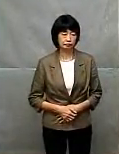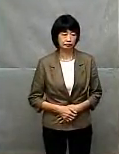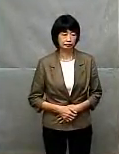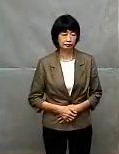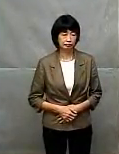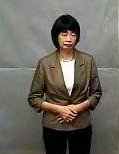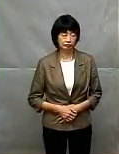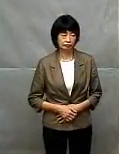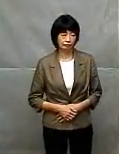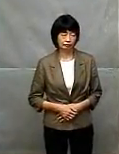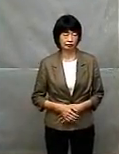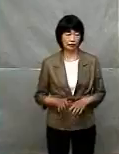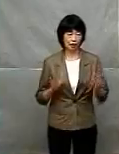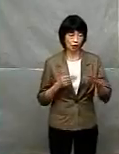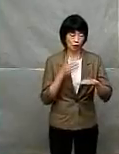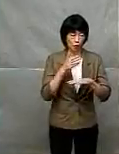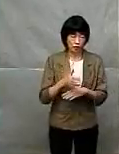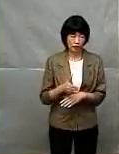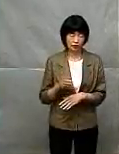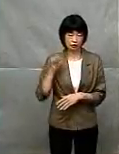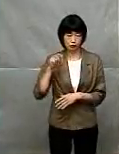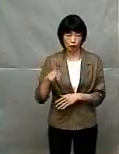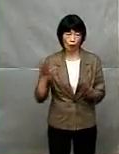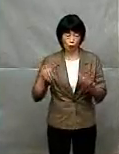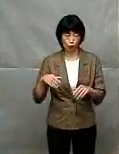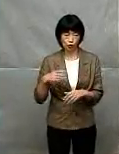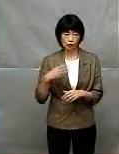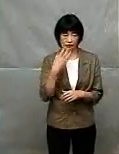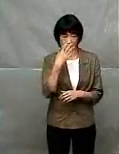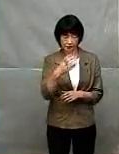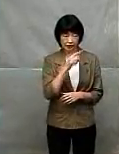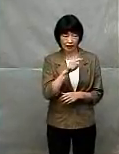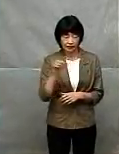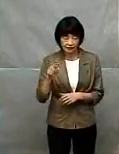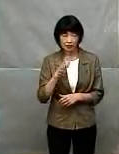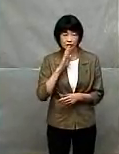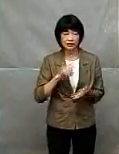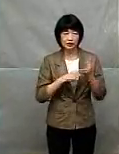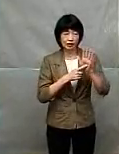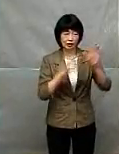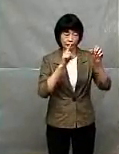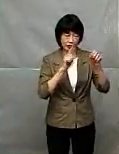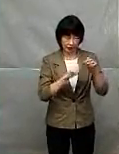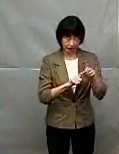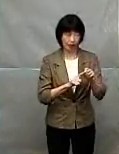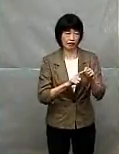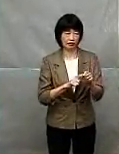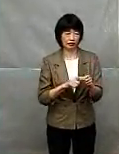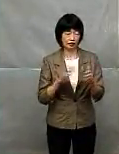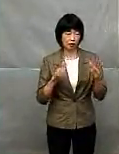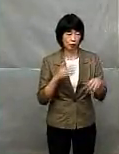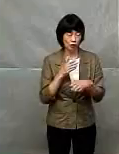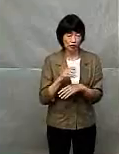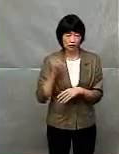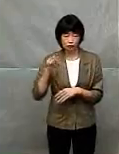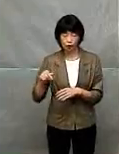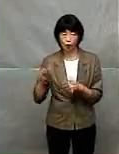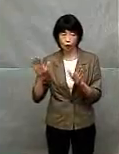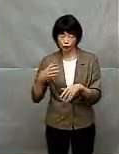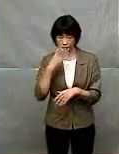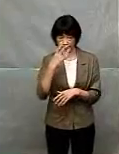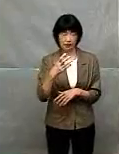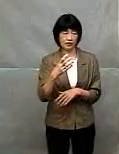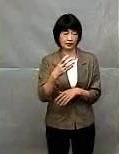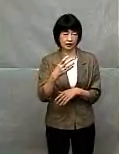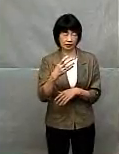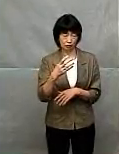羽越奥羽新幹線の早期実現に向けた羽越奥羽新幹線関係6